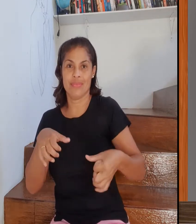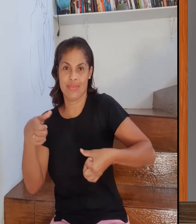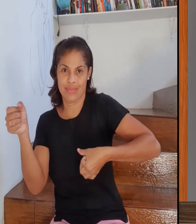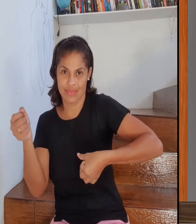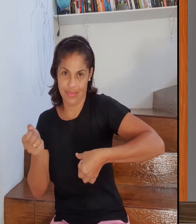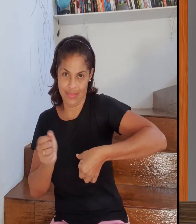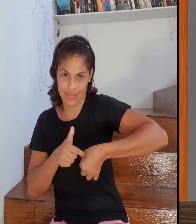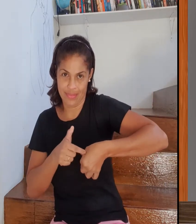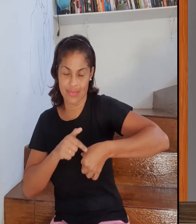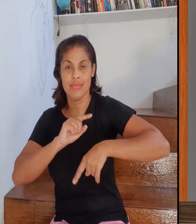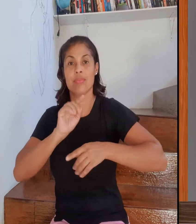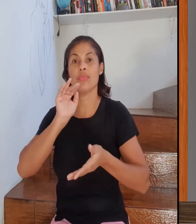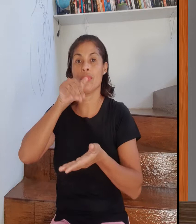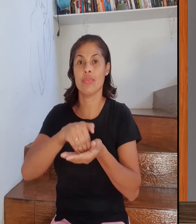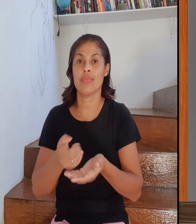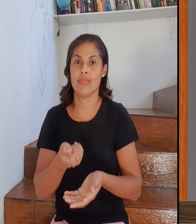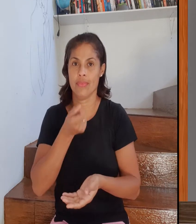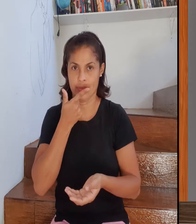retal e, por fim, a via oral.